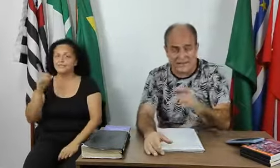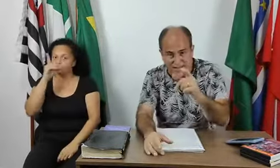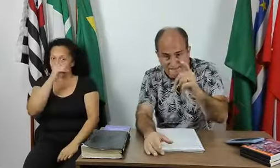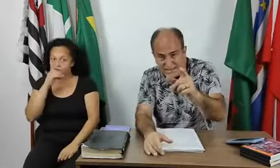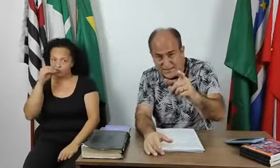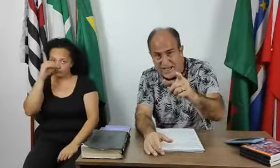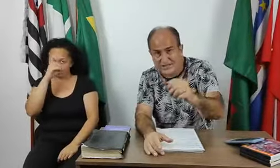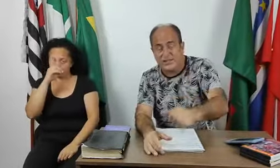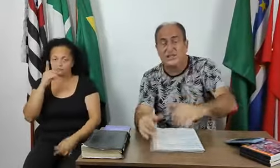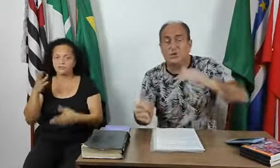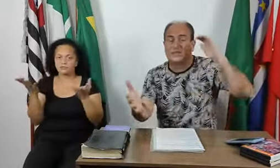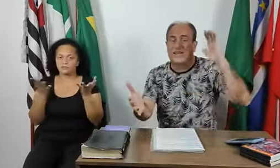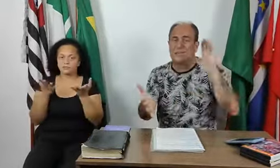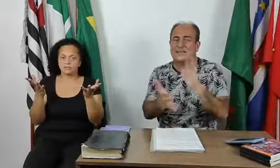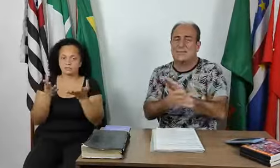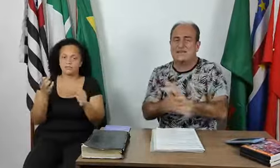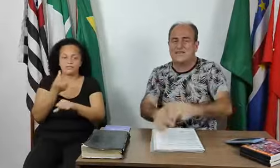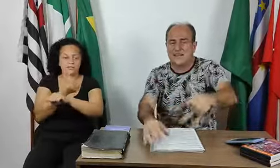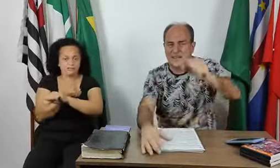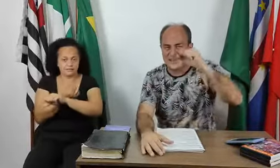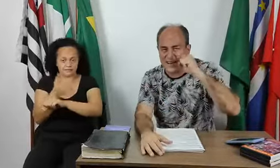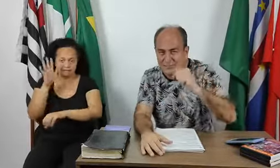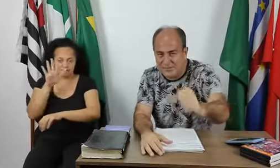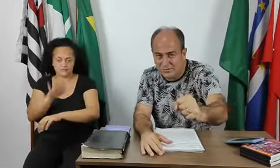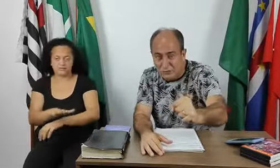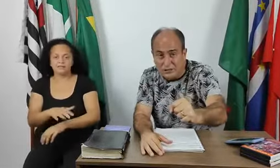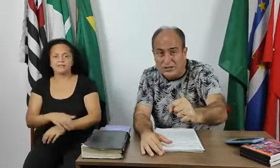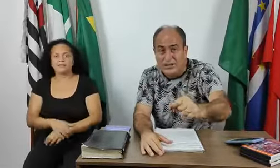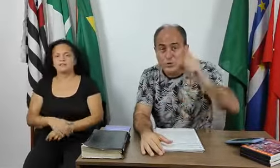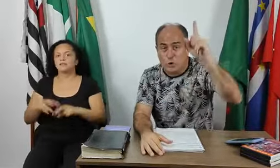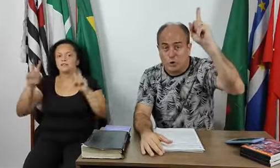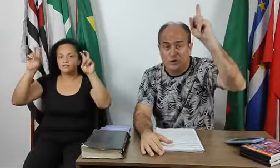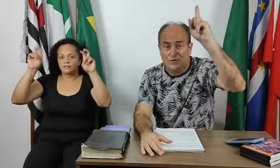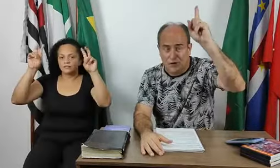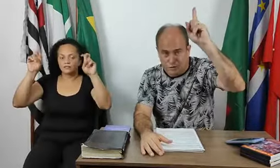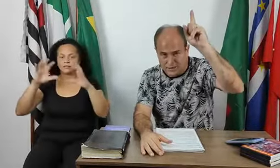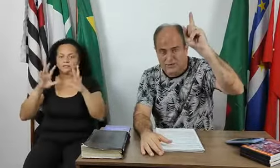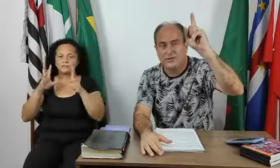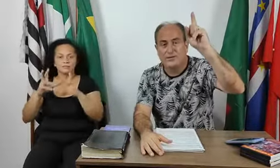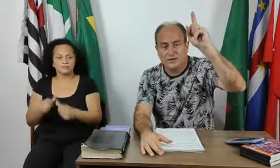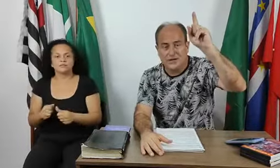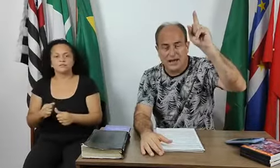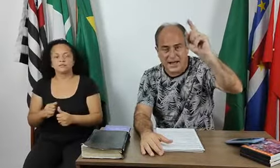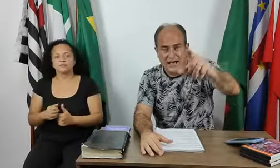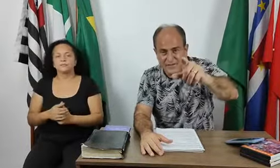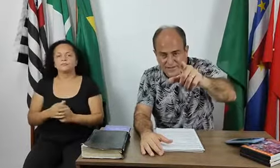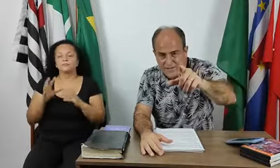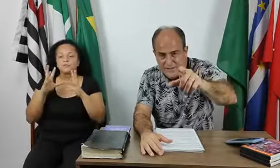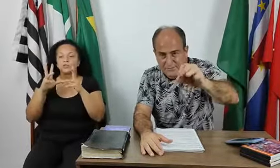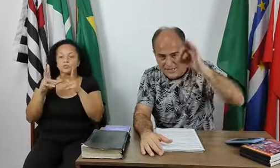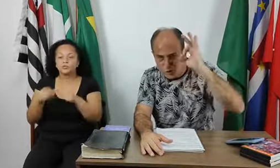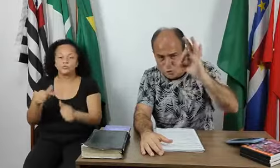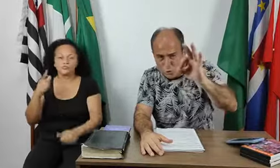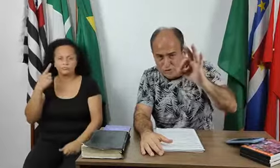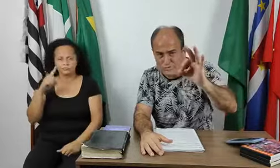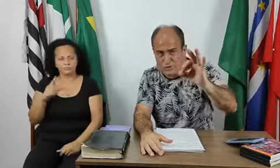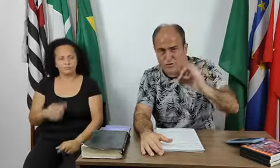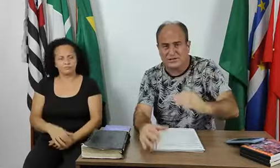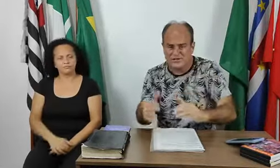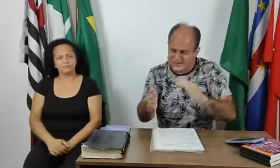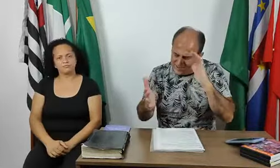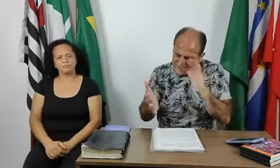agora, às 6h, e o tema da mensagem é tremendo. Tudo de volta. Tá? Grave esse tema aí, tudo